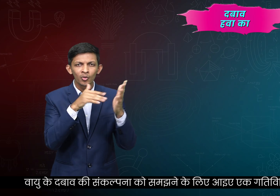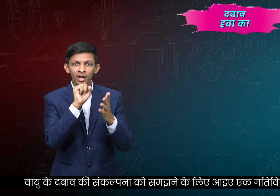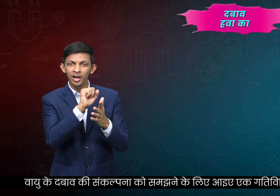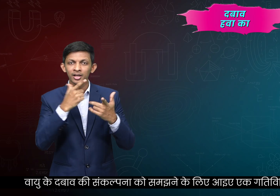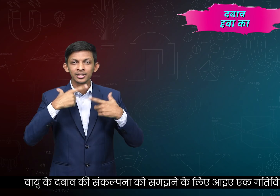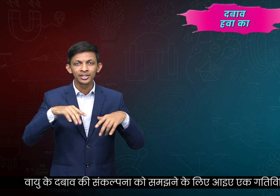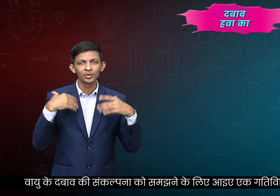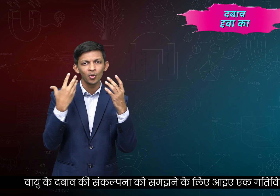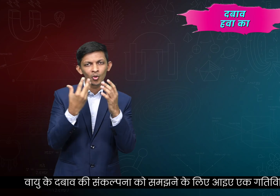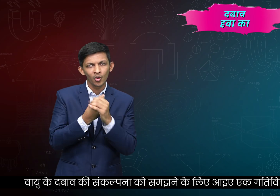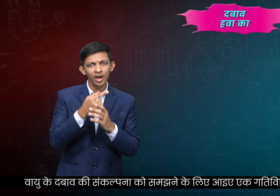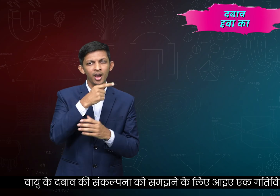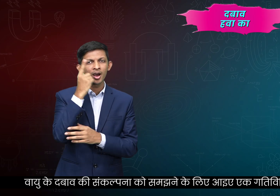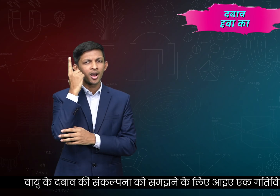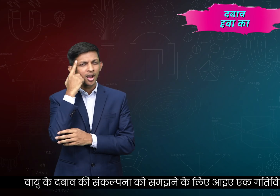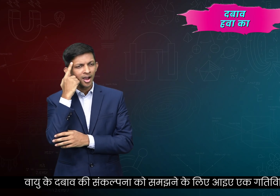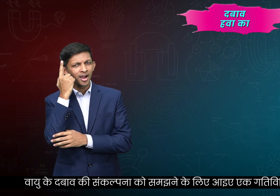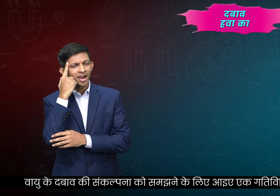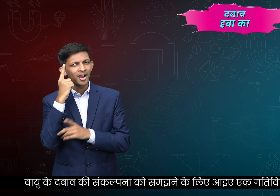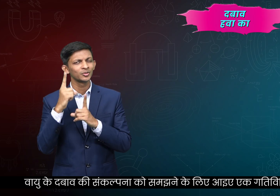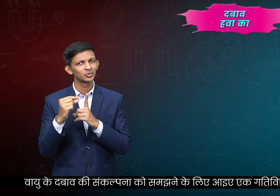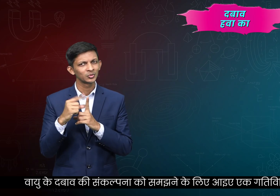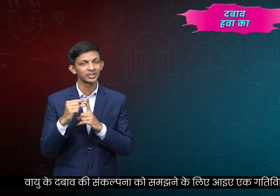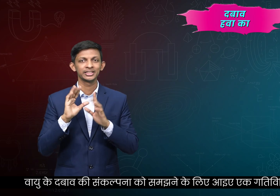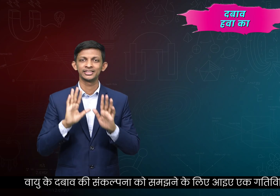लिए आइए एक गतिविधि पर विचार करें।